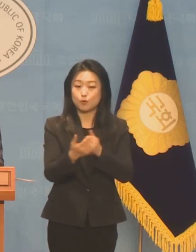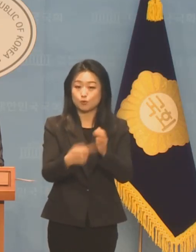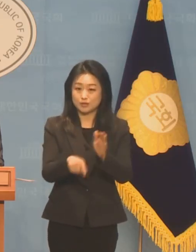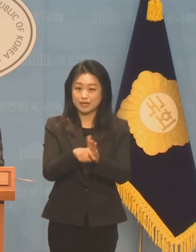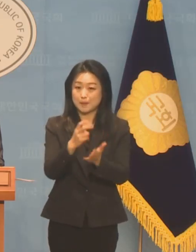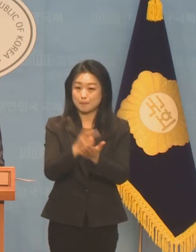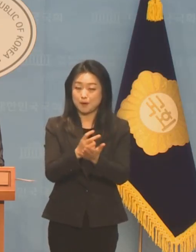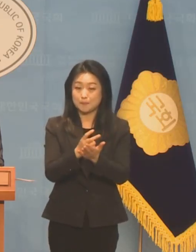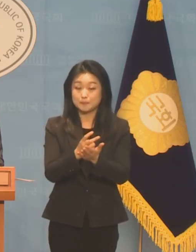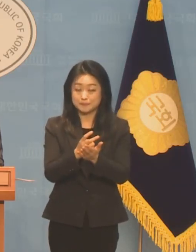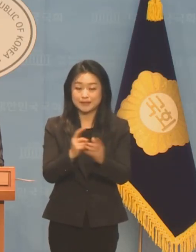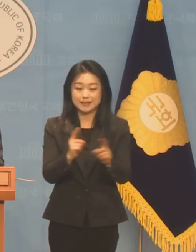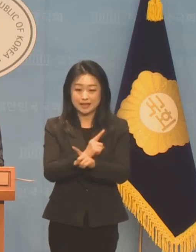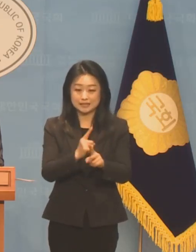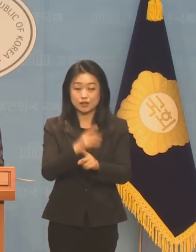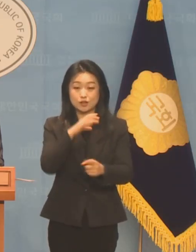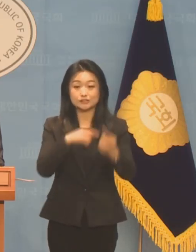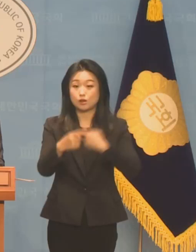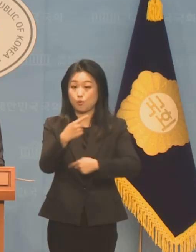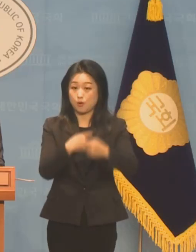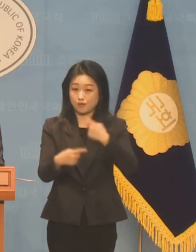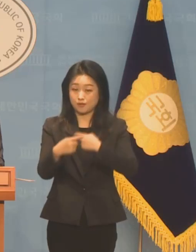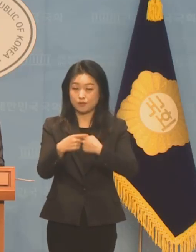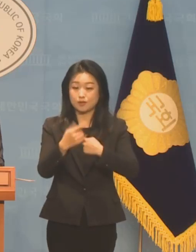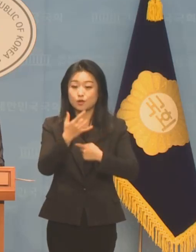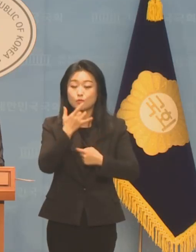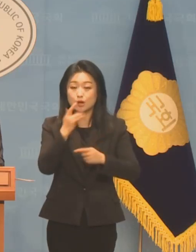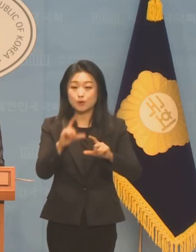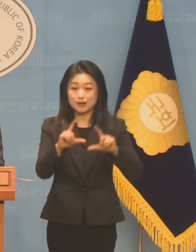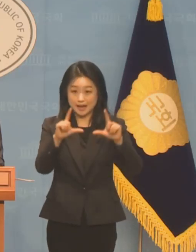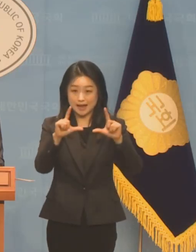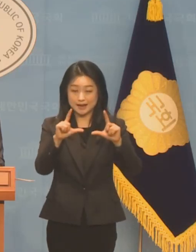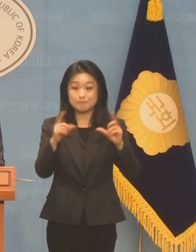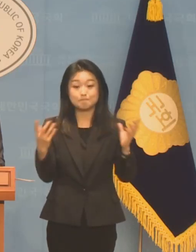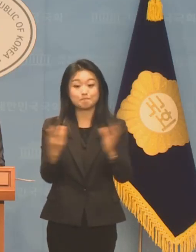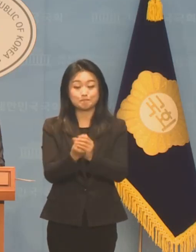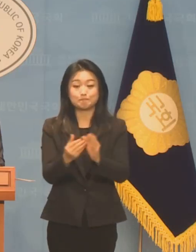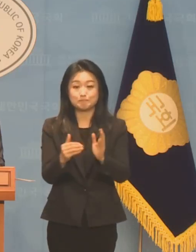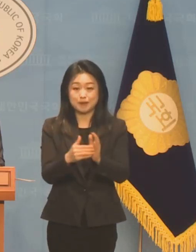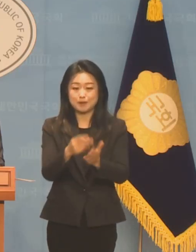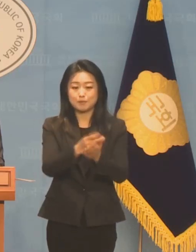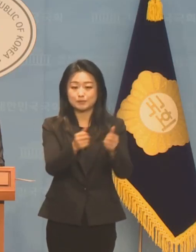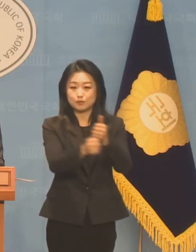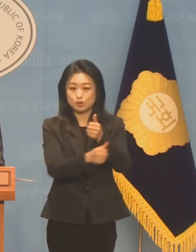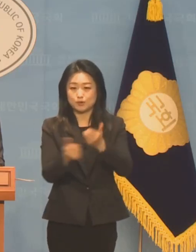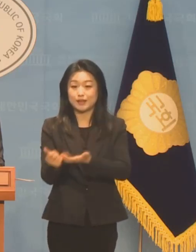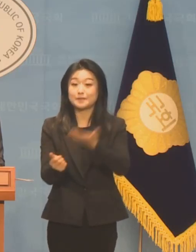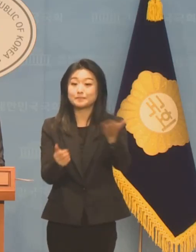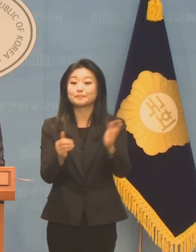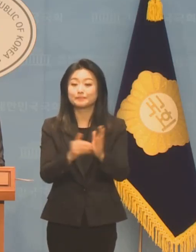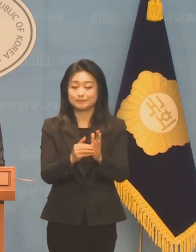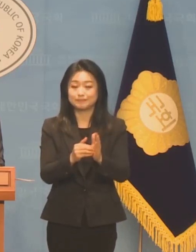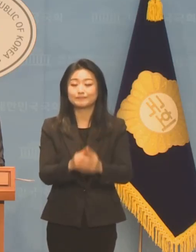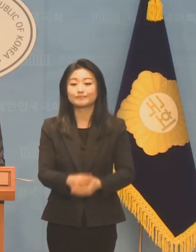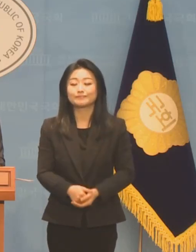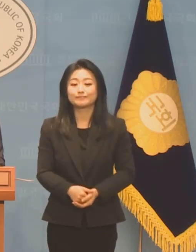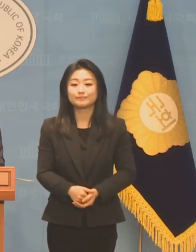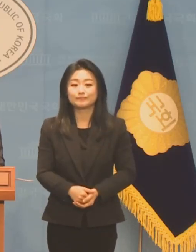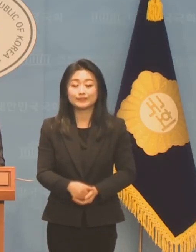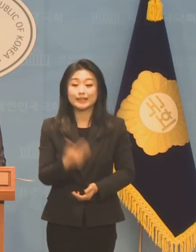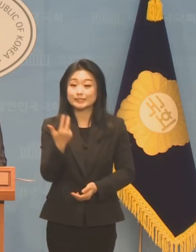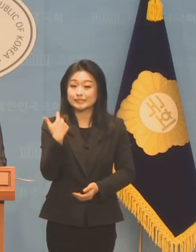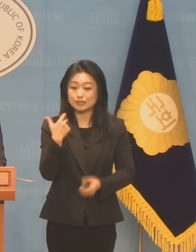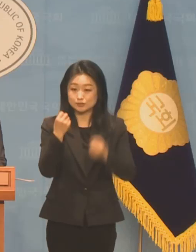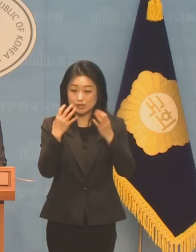제도 개선에 관한 청원이 지난주 화요일 1월 7일 성립되어 법사위원회로 회부되었습니다.